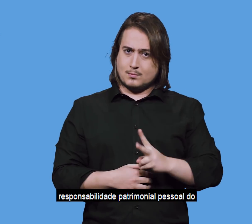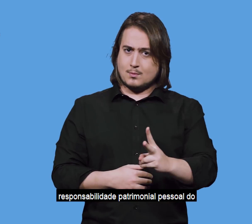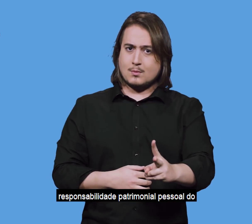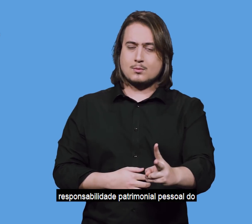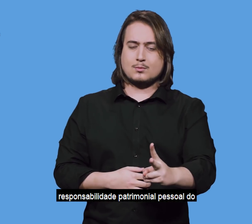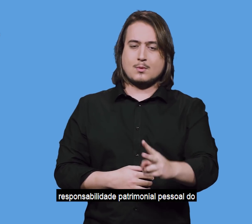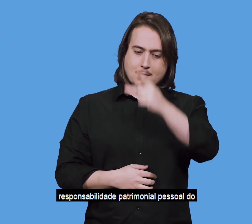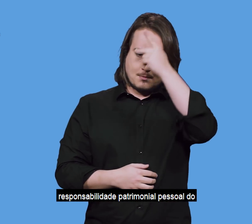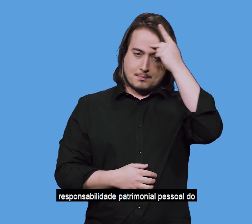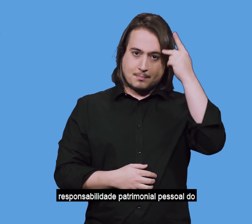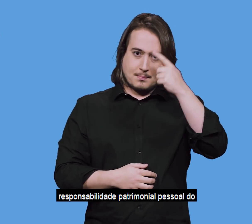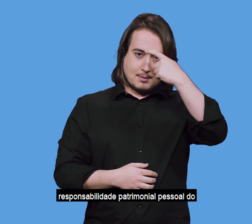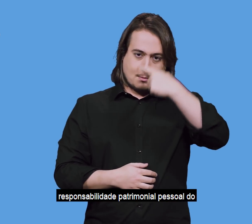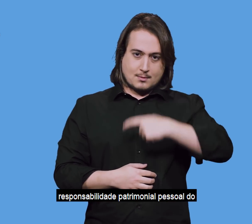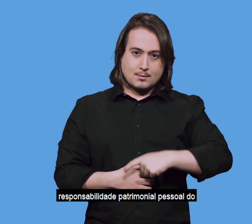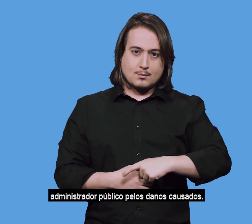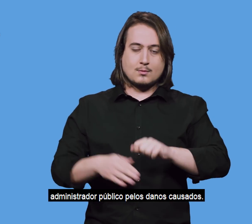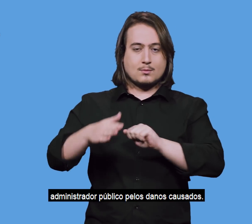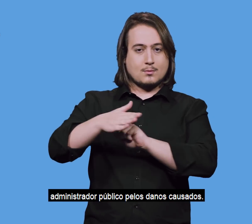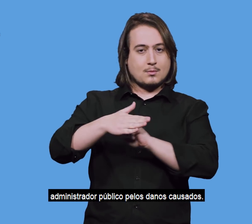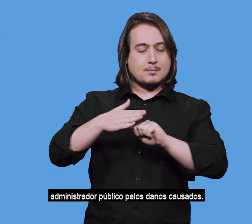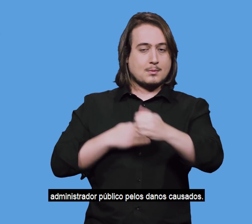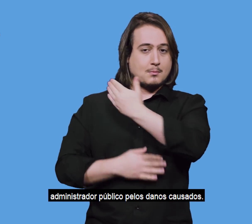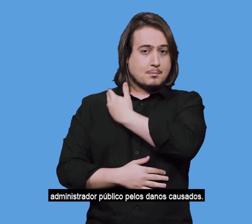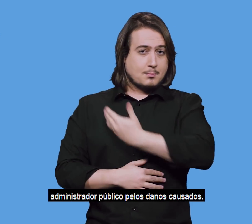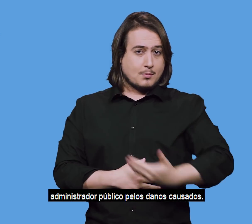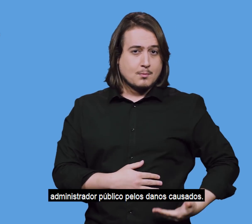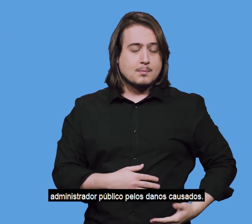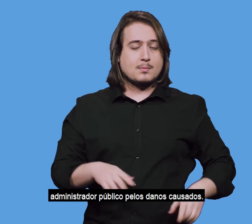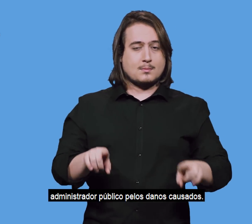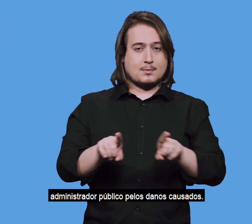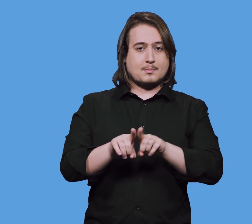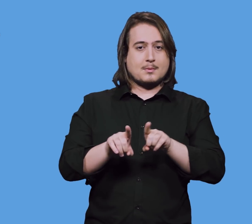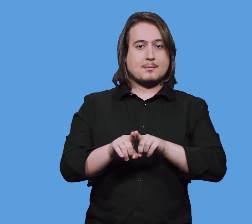pessoal do administrador público pelos danos causados